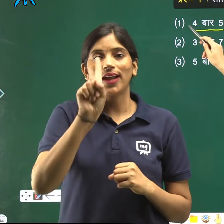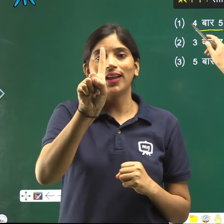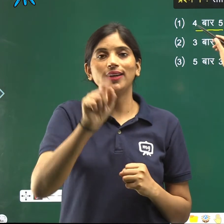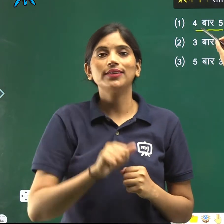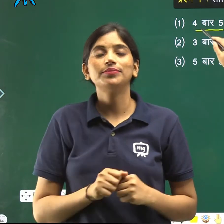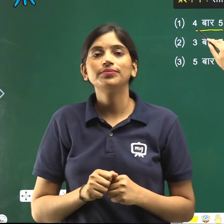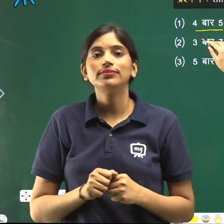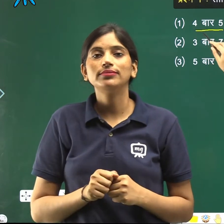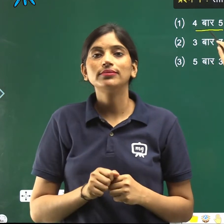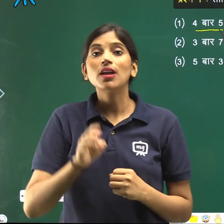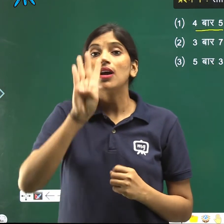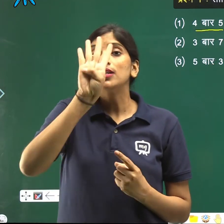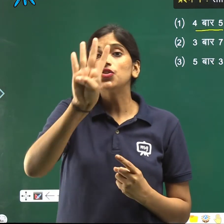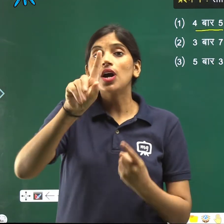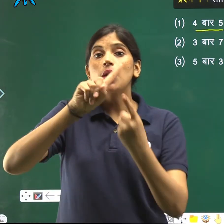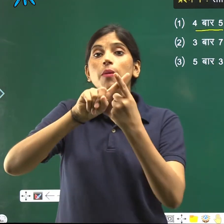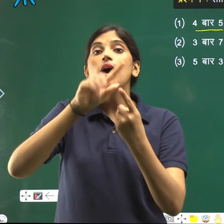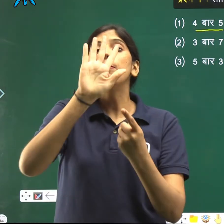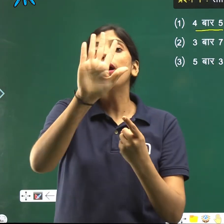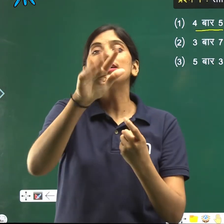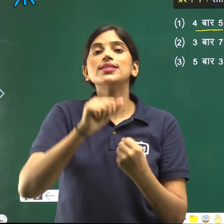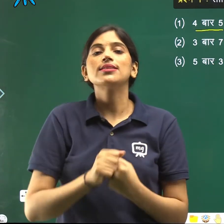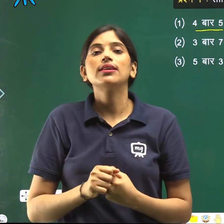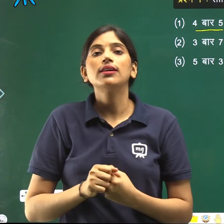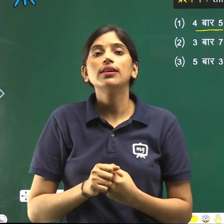1, 4 बार 5